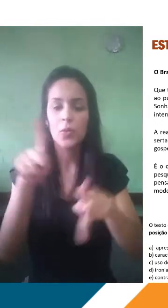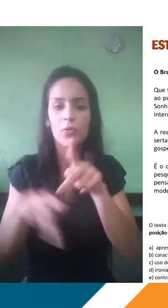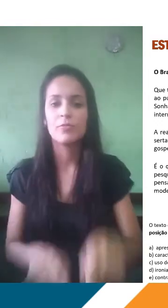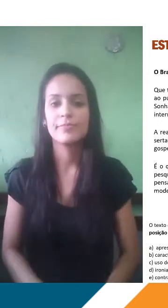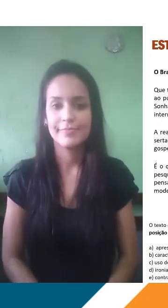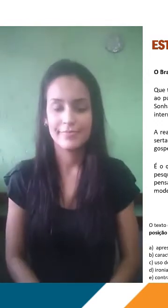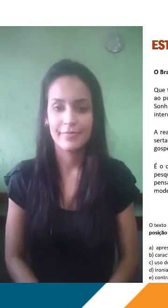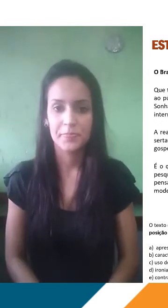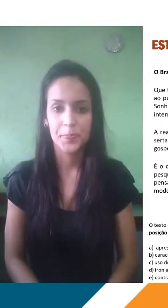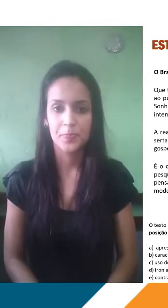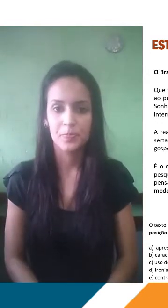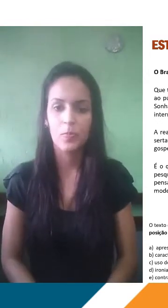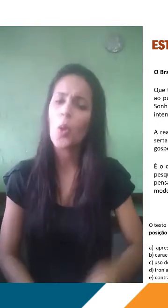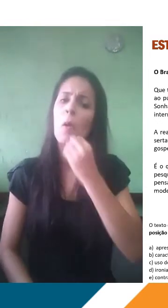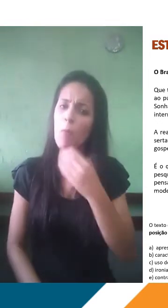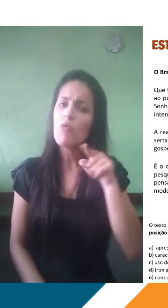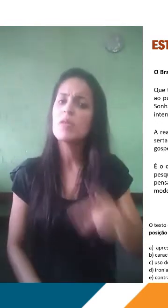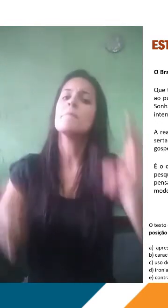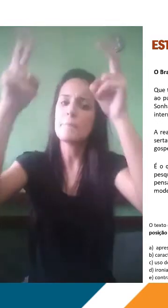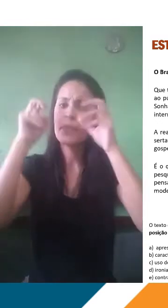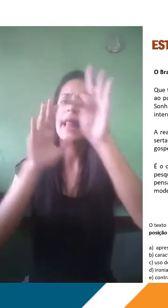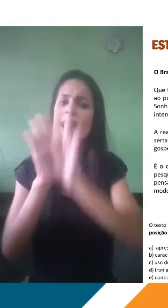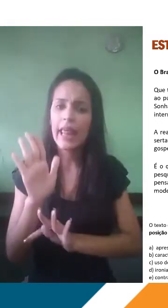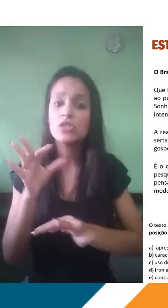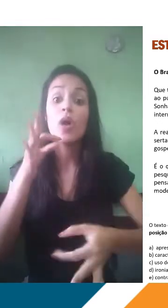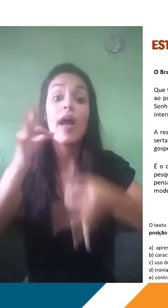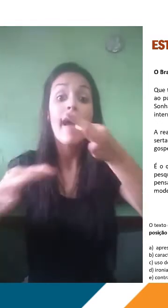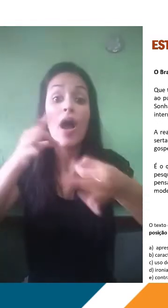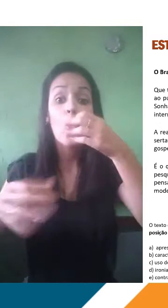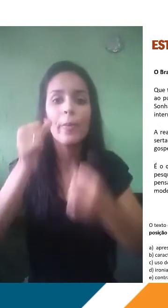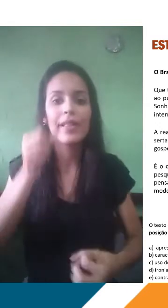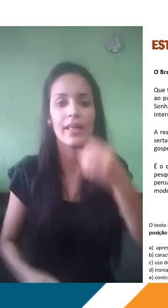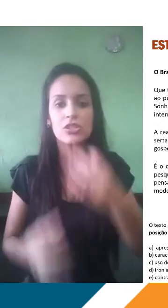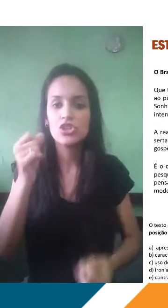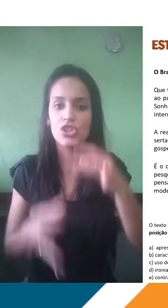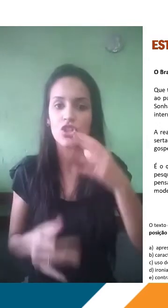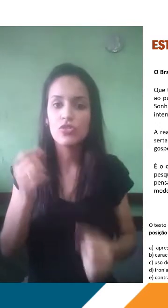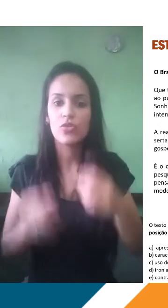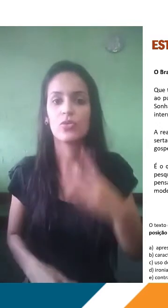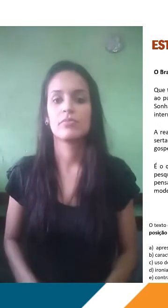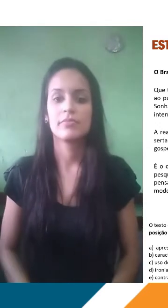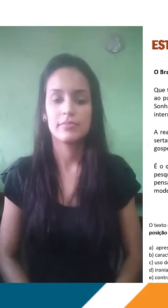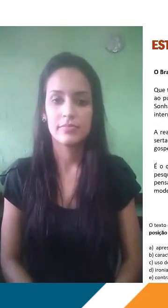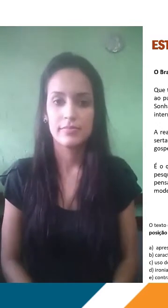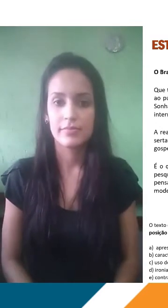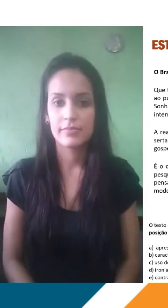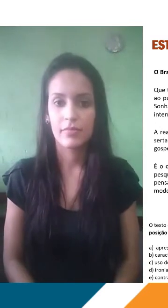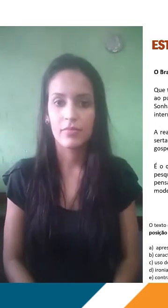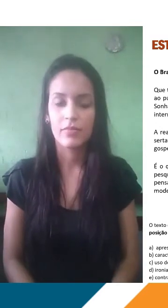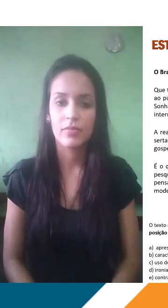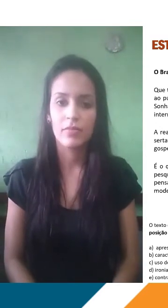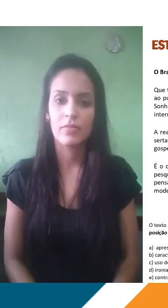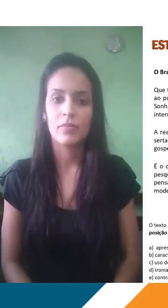tratar-se de um texto argumentativo O texto apresenta a defesa de certos gêneros musicais como sendo os mais populares do